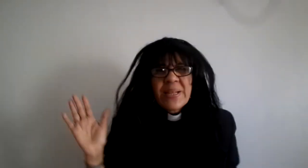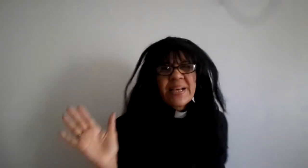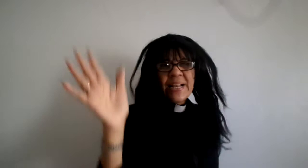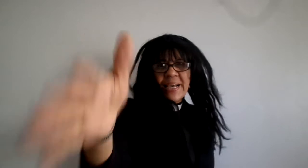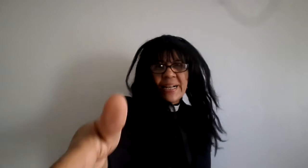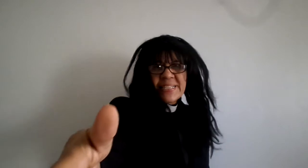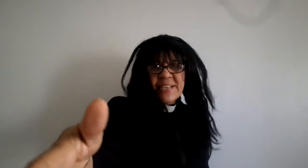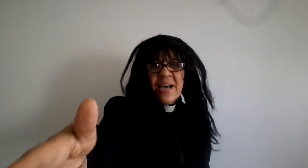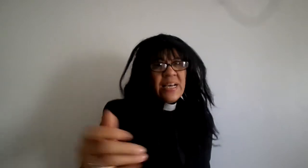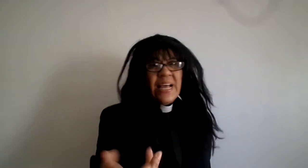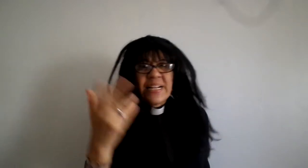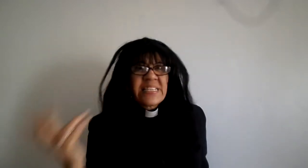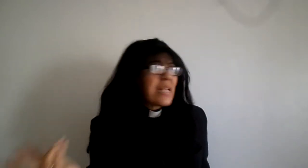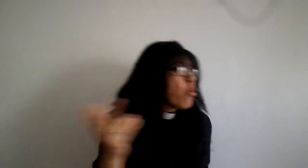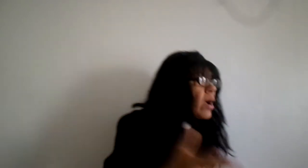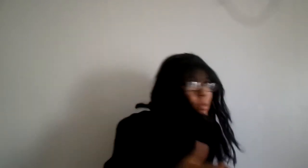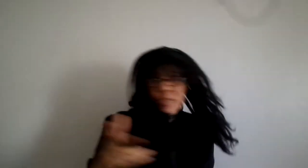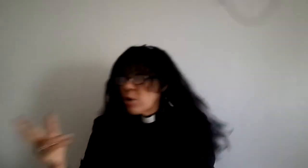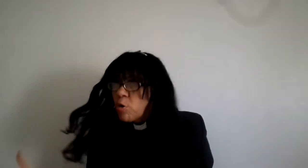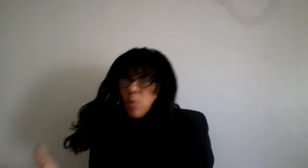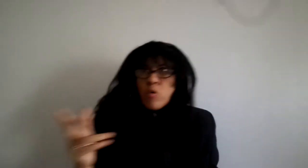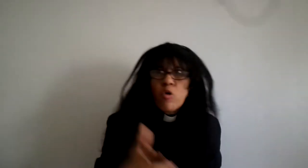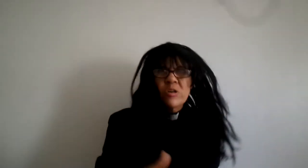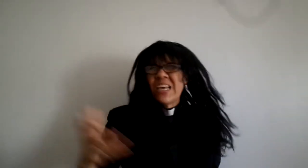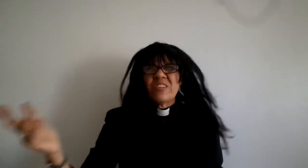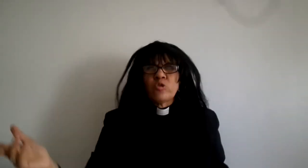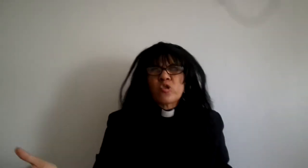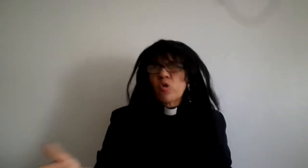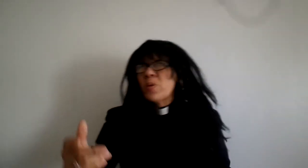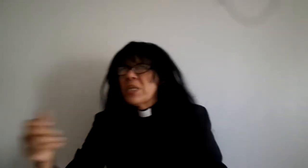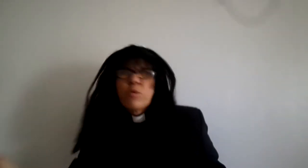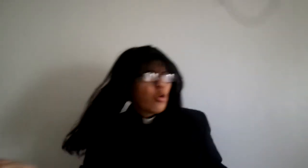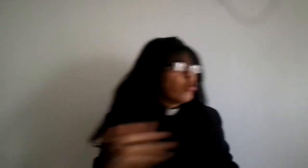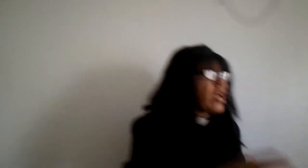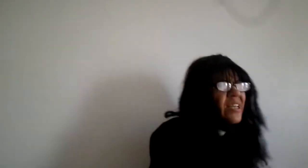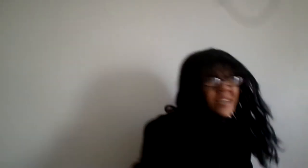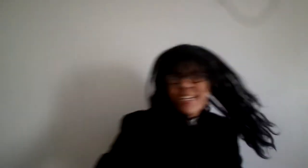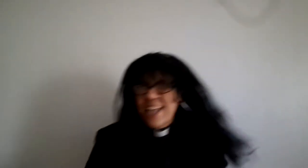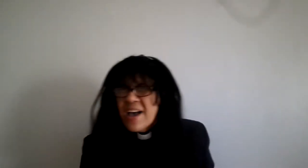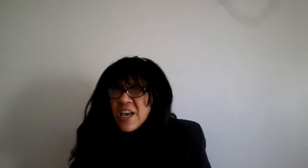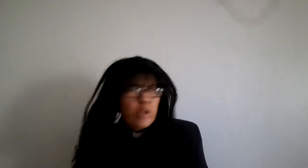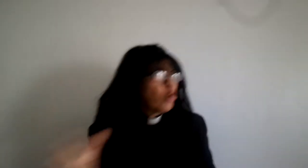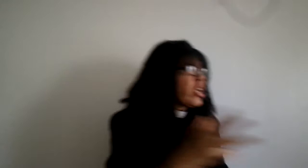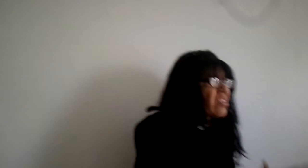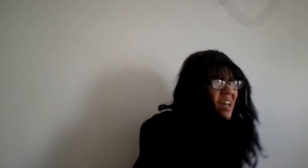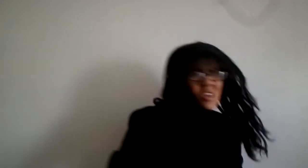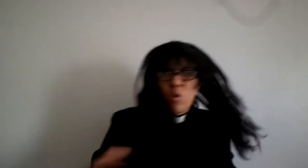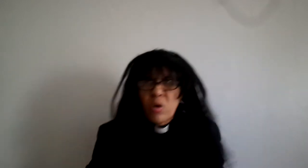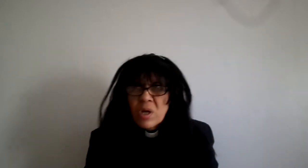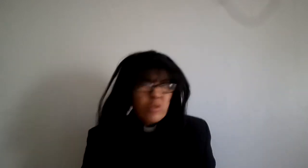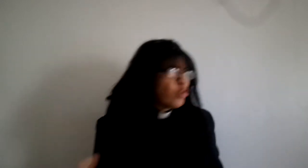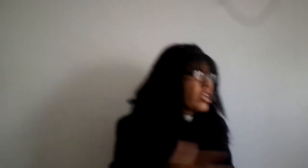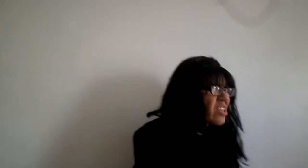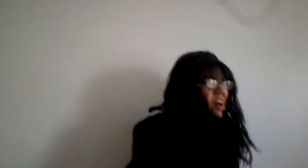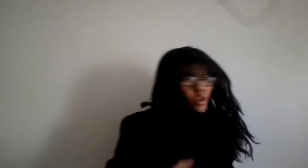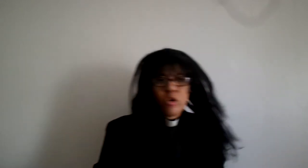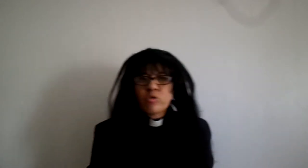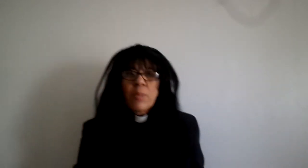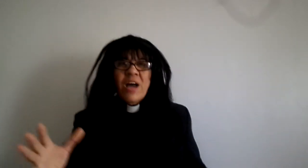predicas a la iglesia. La iglesia está buscando a Dios como loco diario. Nosotros vinimos todos los días a la iglesia. ¿Y dónde está Dios? ¿Dónde está Dios? Tú te vas al